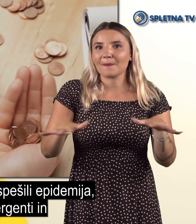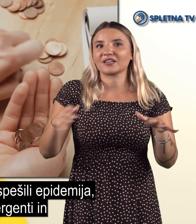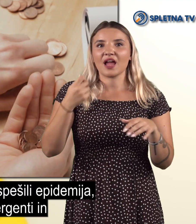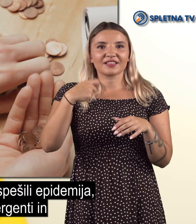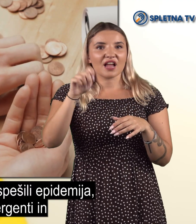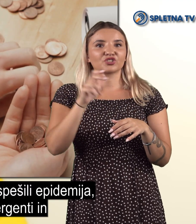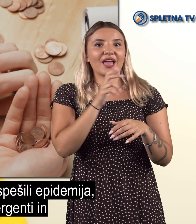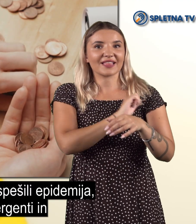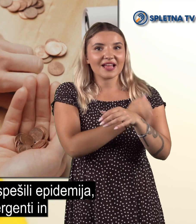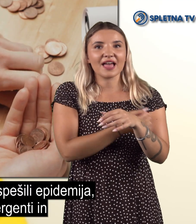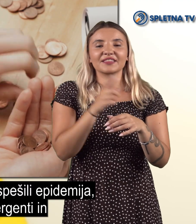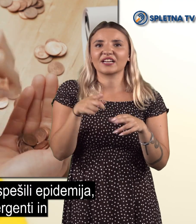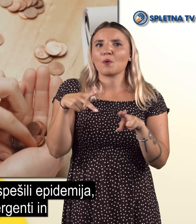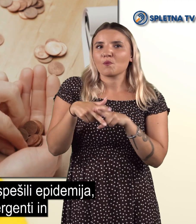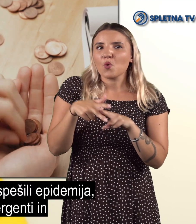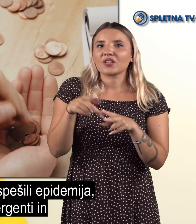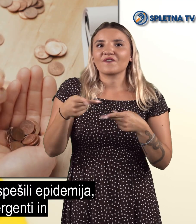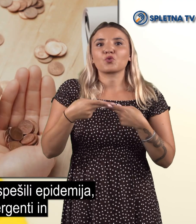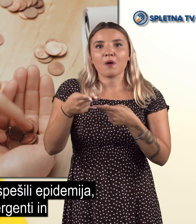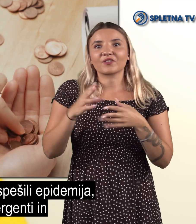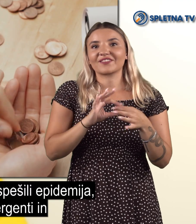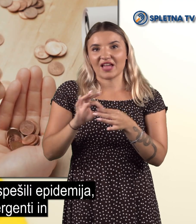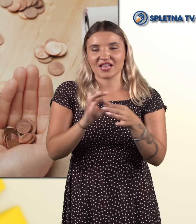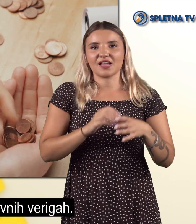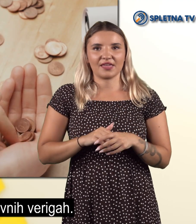energenti in motnje v dobavnih verigah.